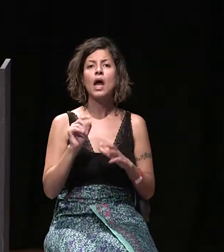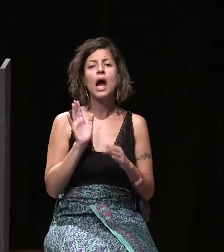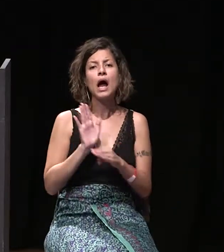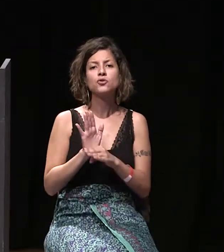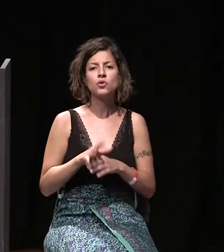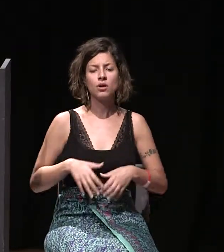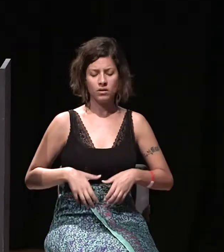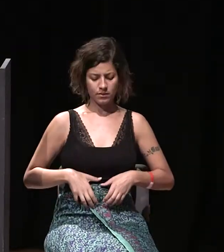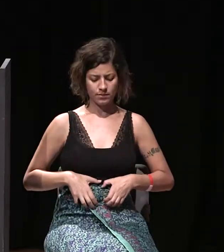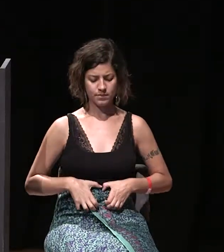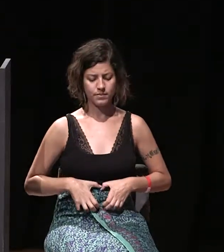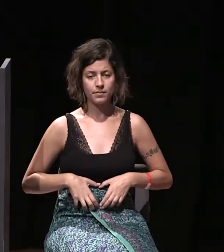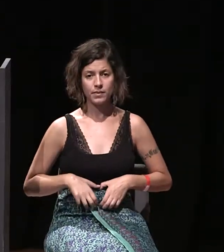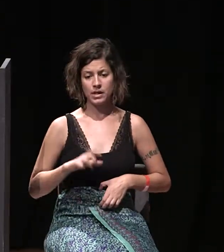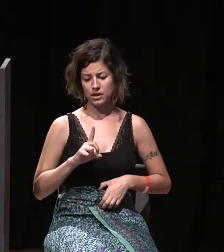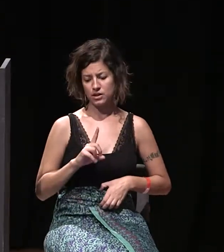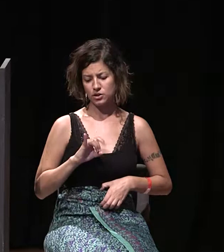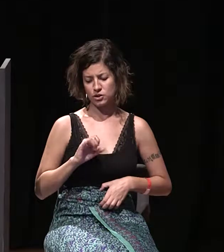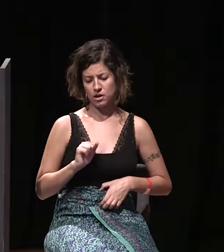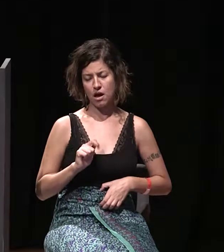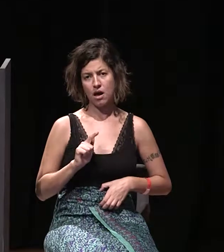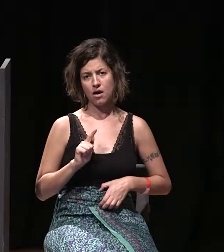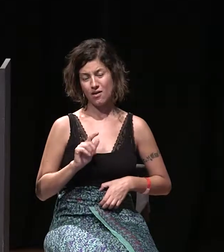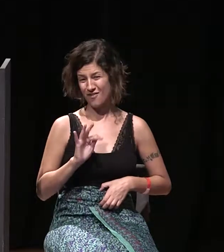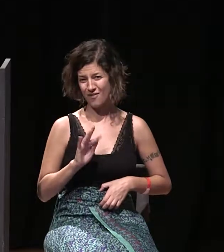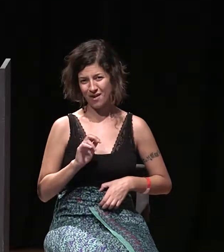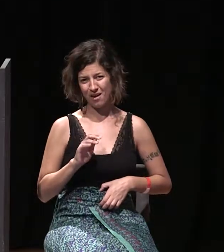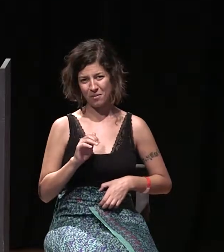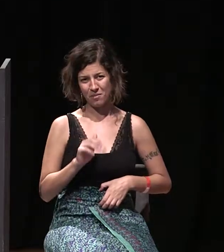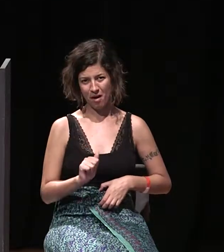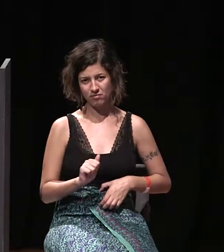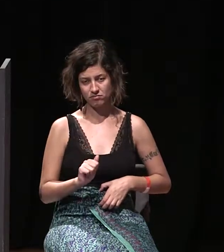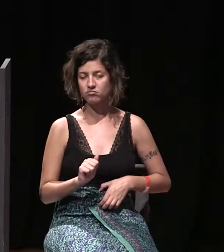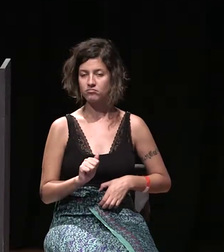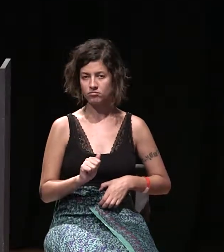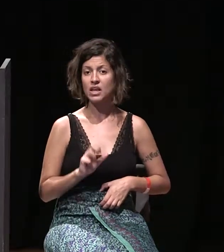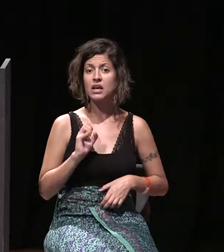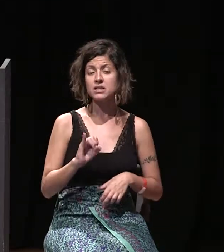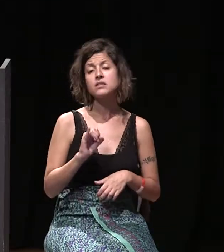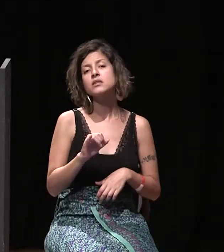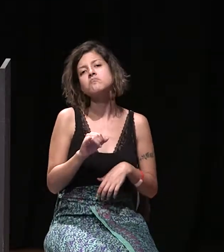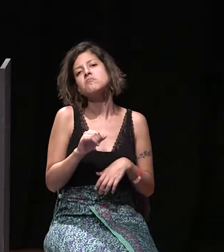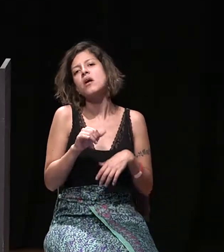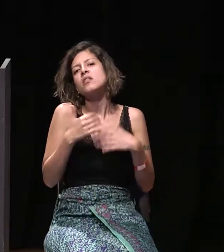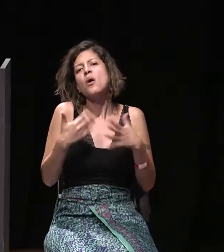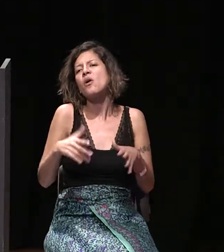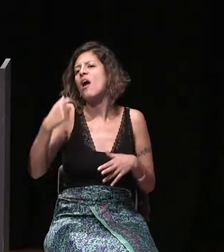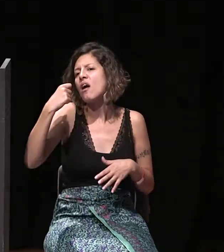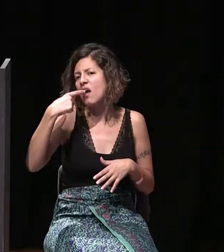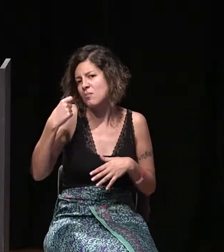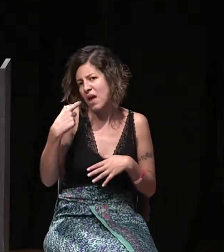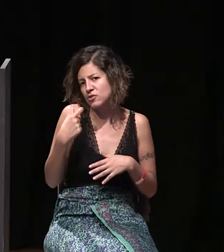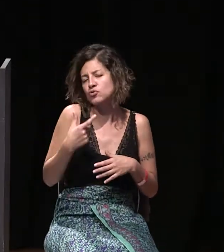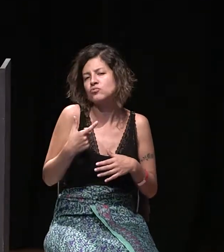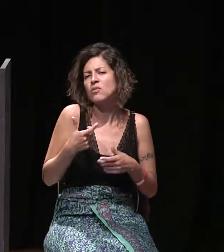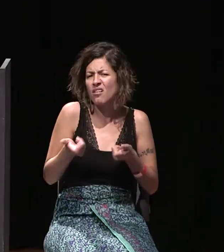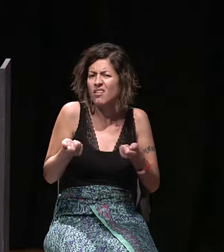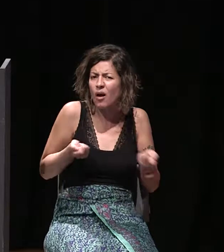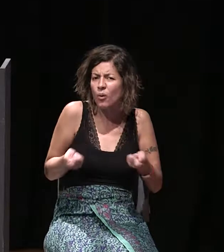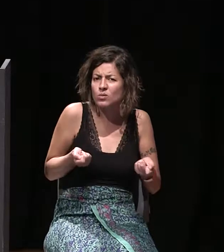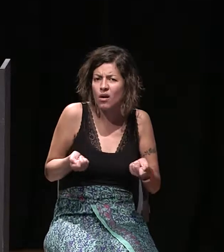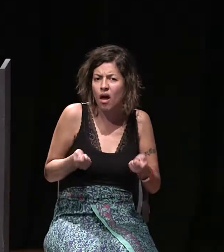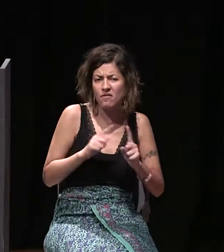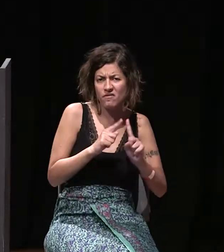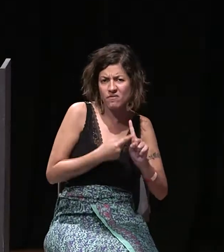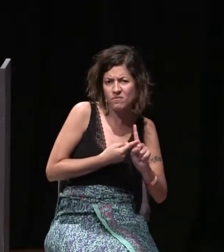não farmacológica para aquelas mulheres que querem regular e controlar se querem ou não ter um bebê ou